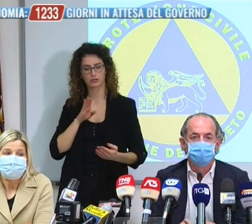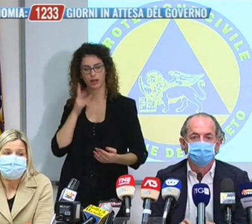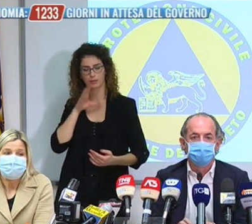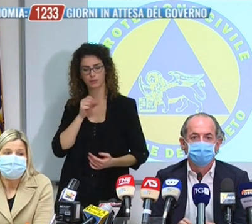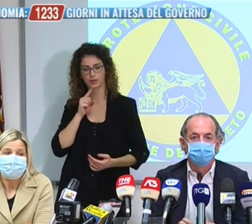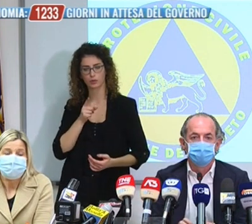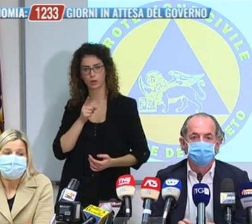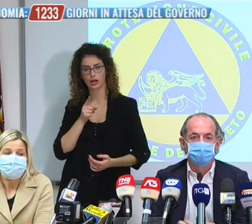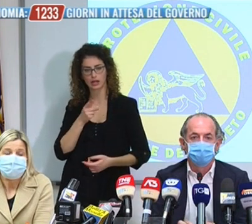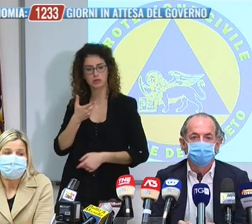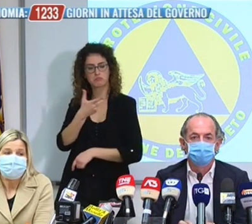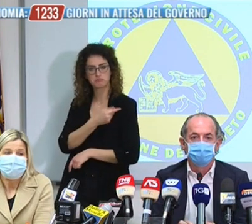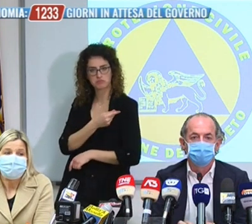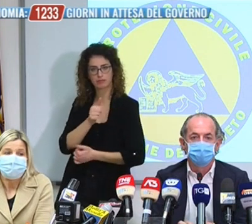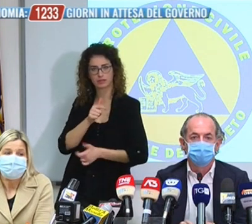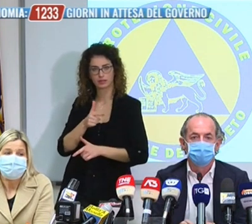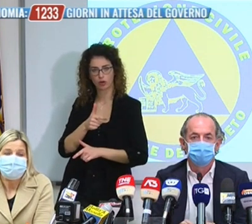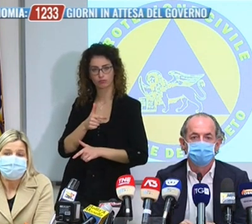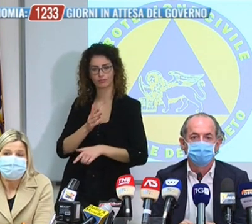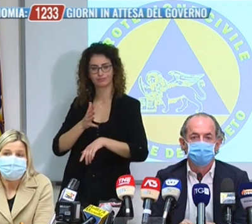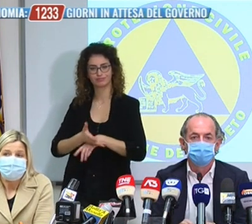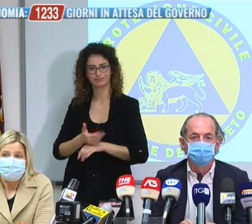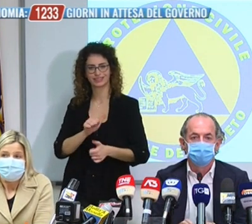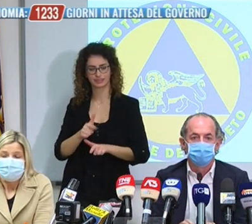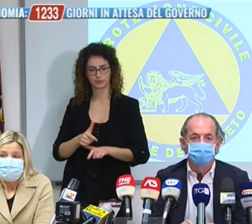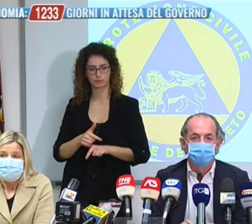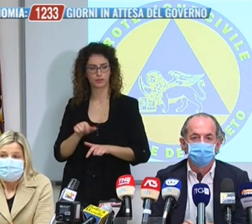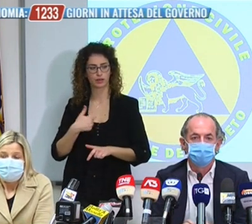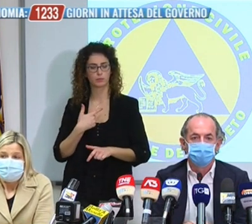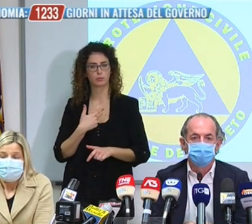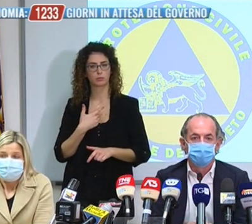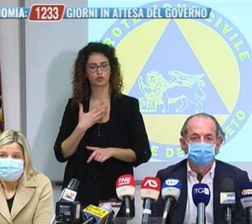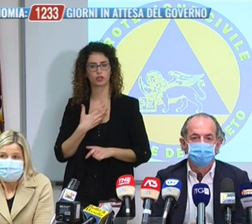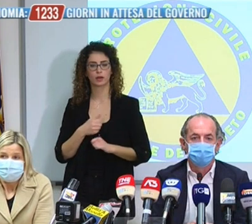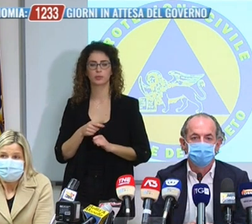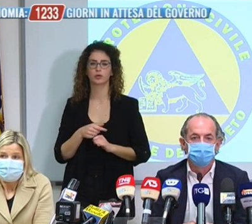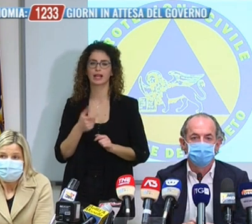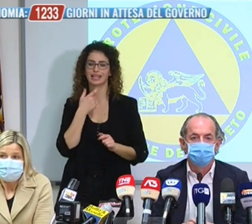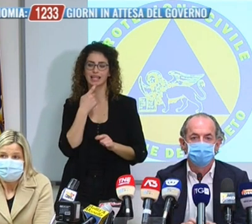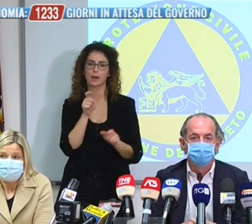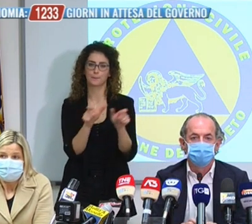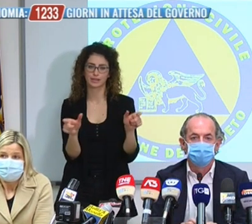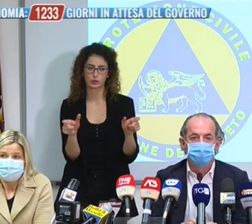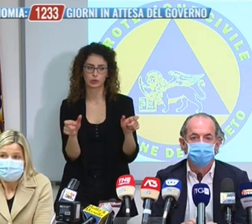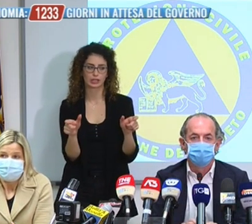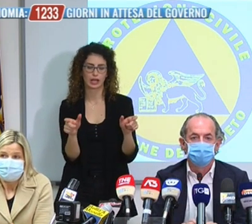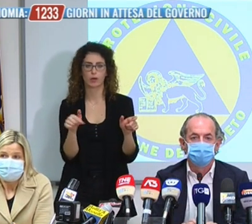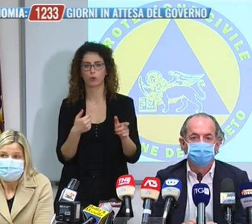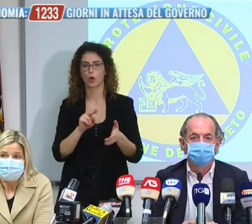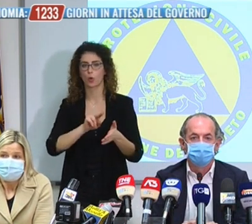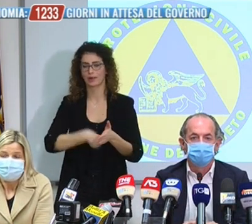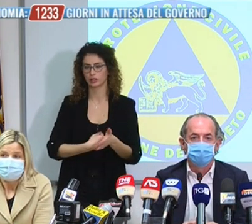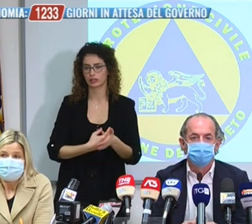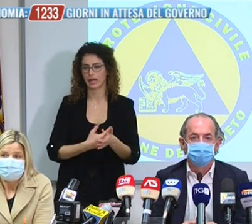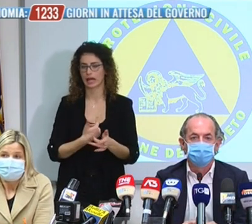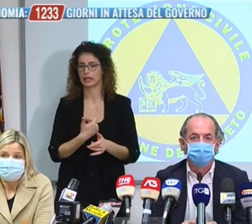l'adesione e pensare ad un recall, per esempio, per i soggetti che magari non sono riusciti, perché si erano prenotati in un momento